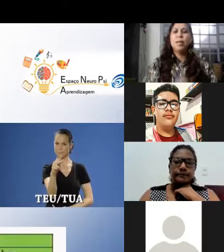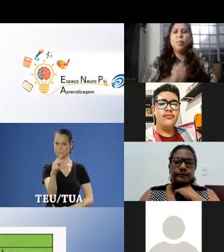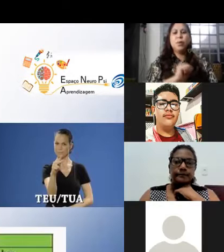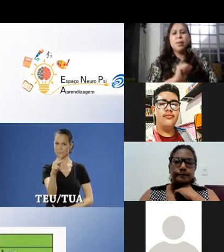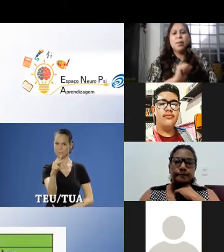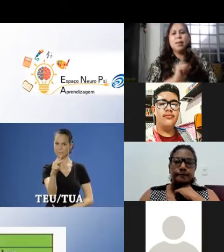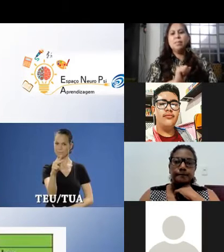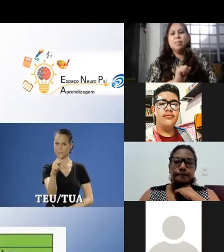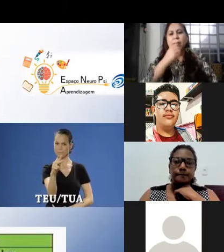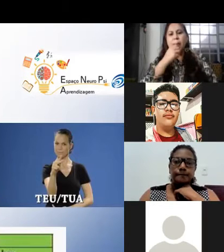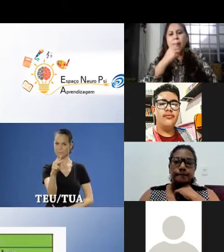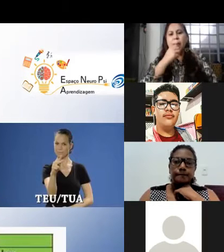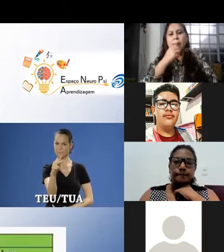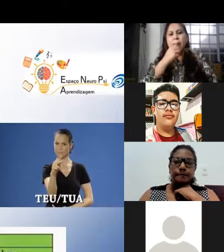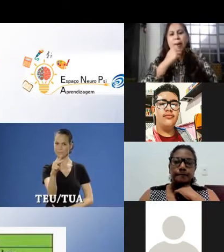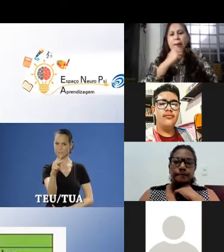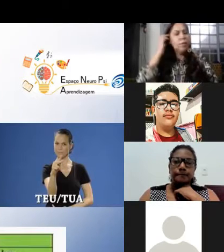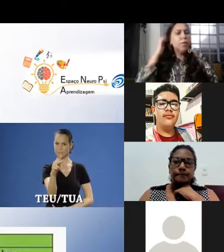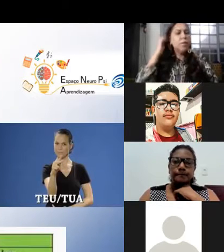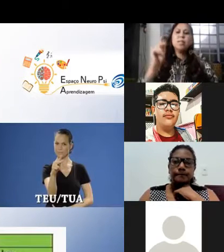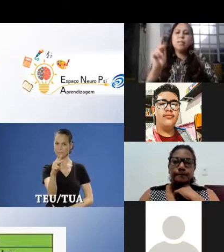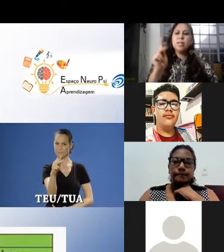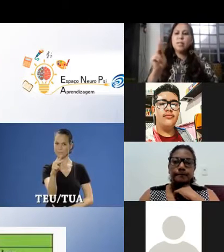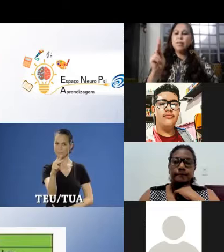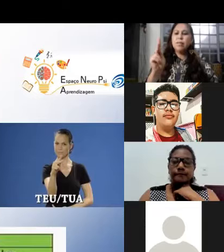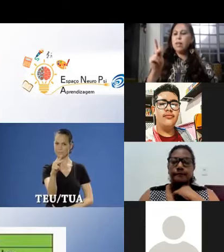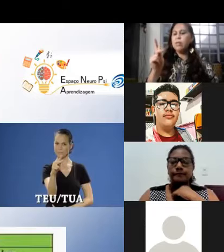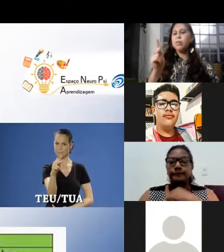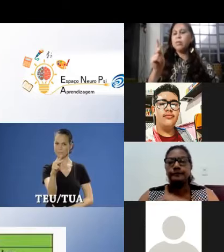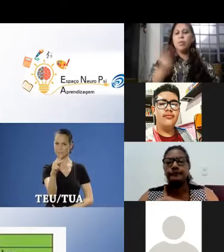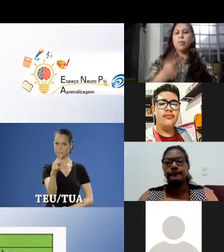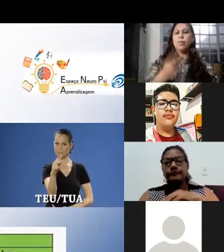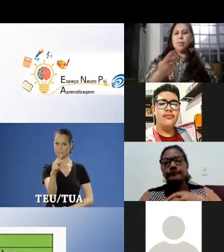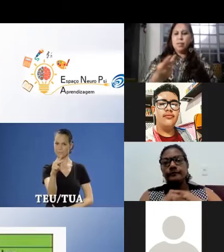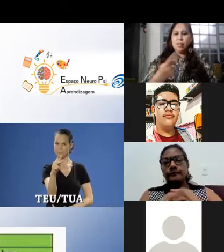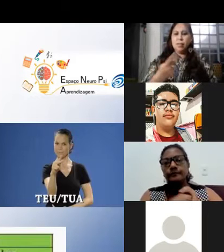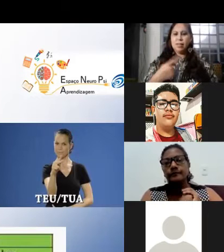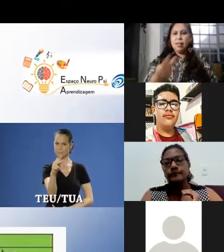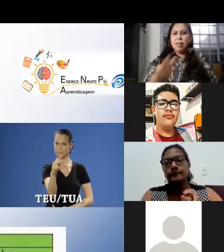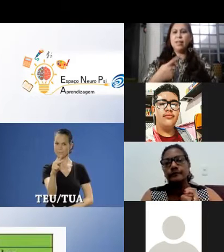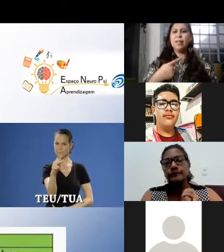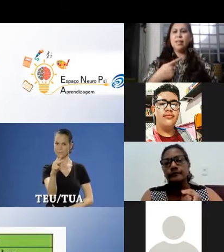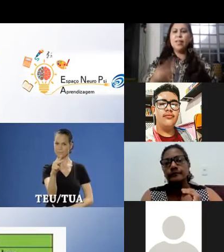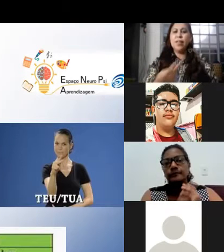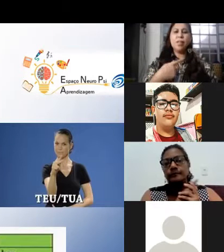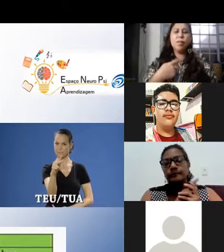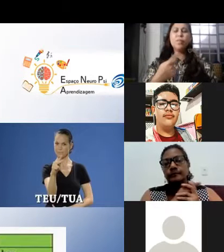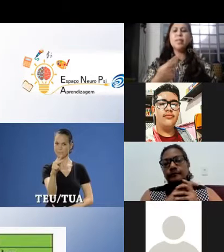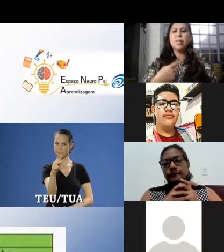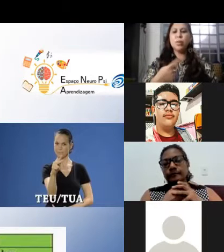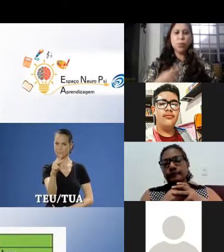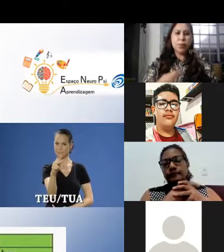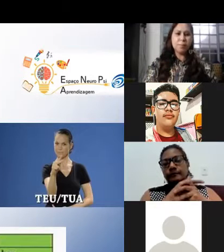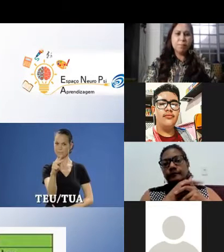Esperar um pouquinho passar. Então, toda vez que você vê o surdo ele fazendo assim, ele está se referindo eu e você,